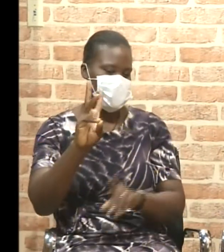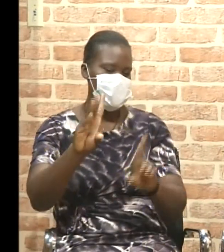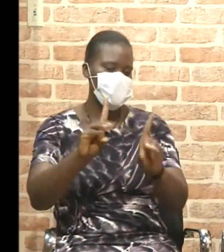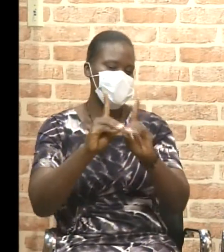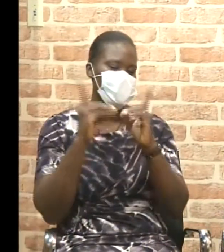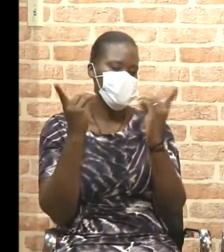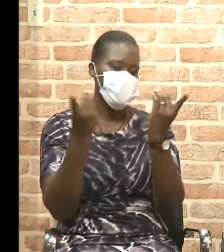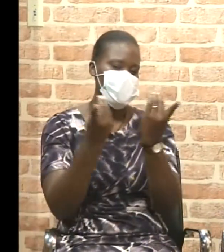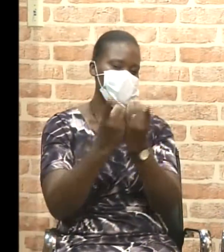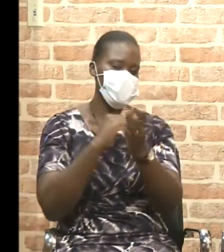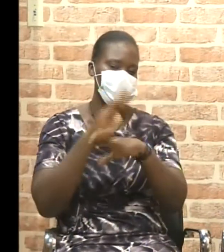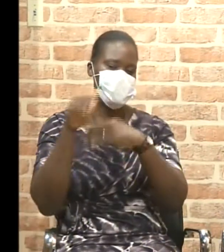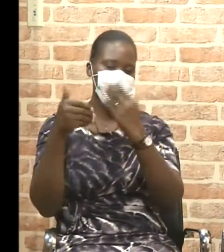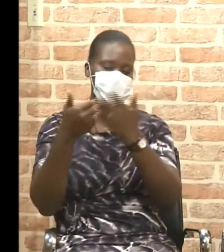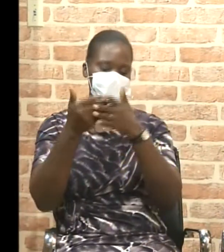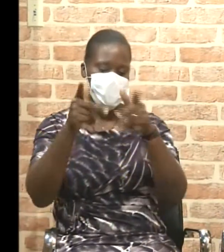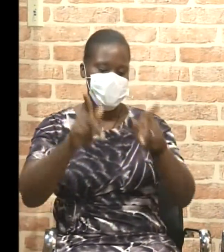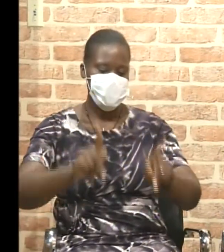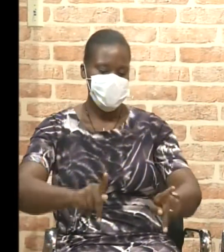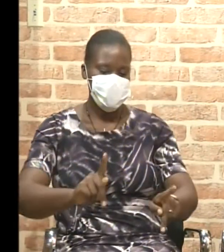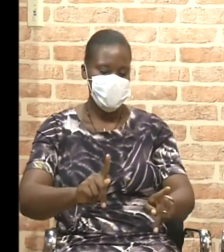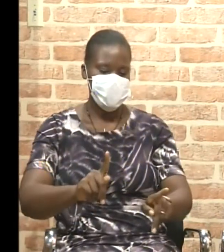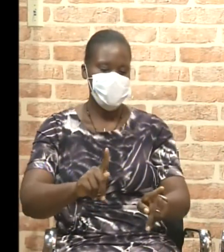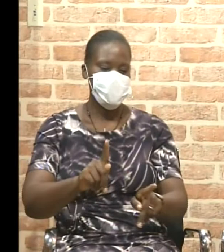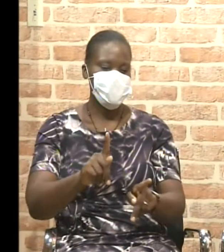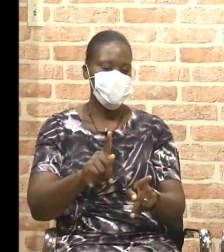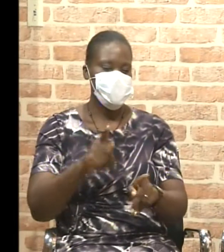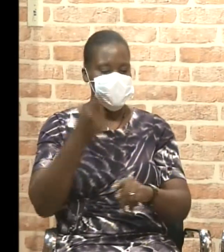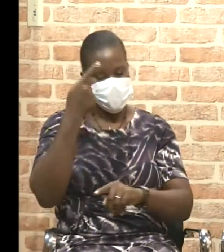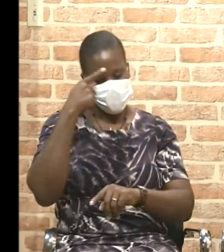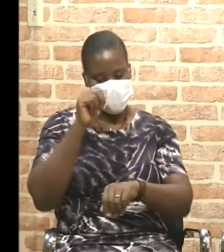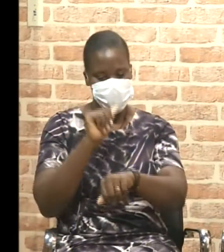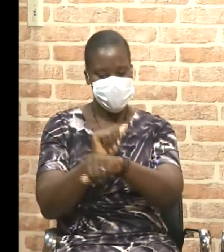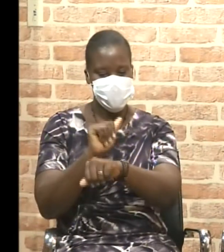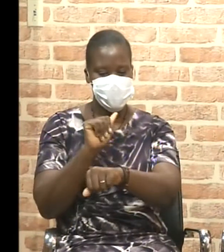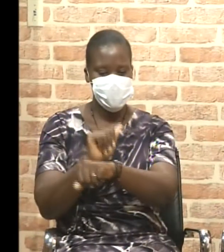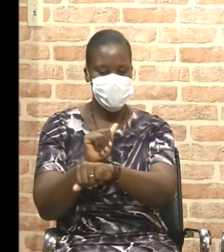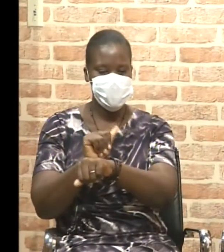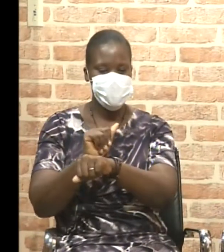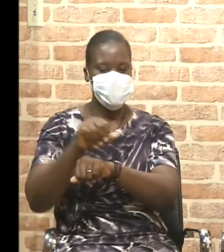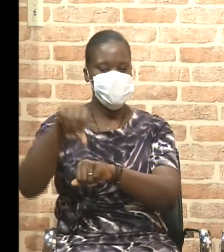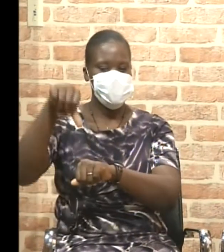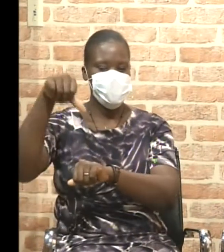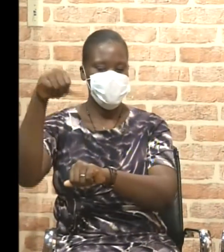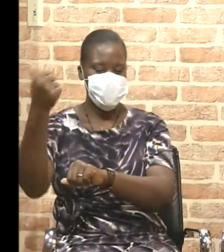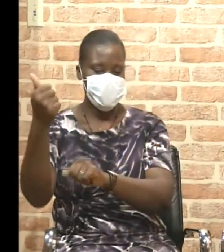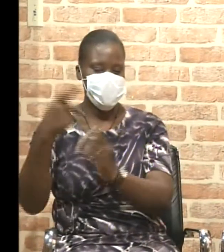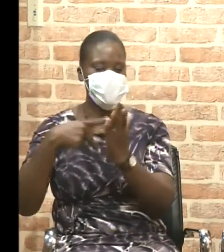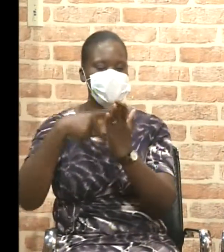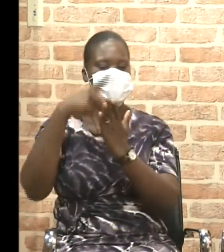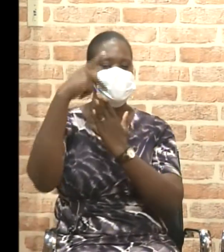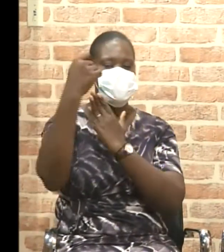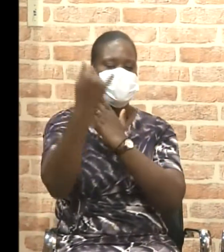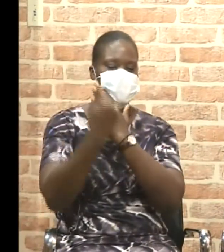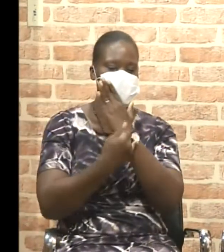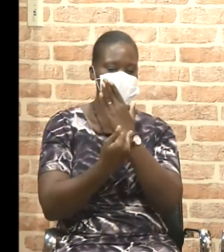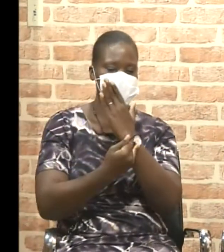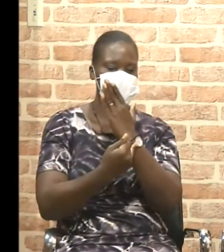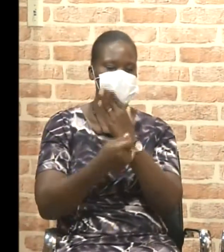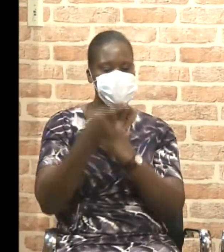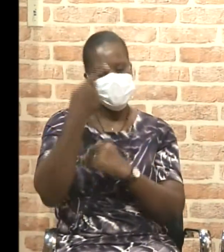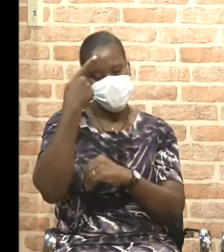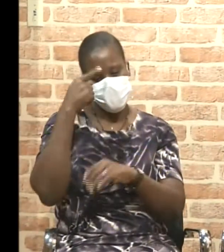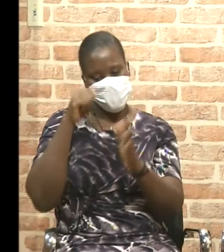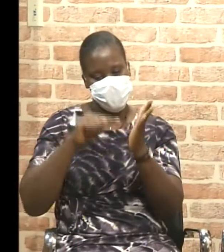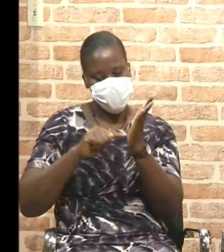donc tout ce monde et pour nous capables mieux garder aspect ça nous pour aller travailler donc sous prochain exercice fiscal là pour que nous capables gagner un point focal